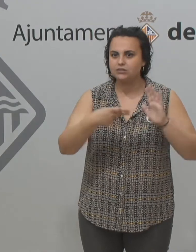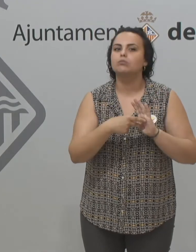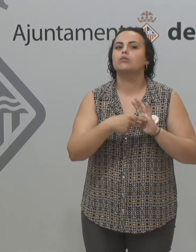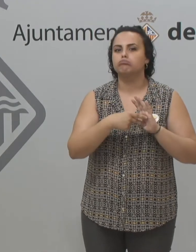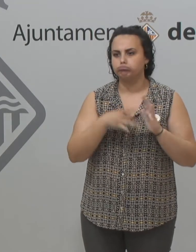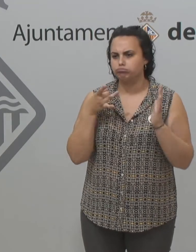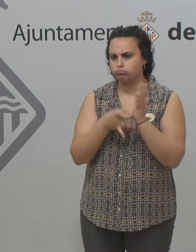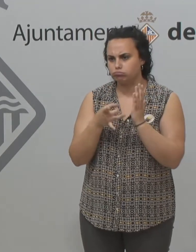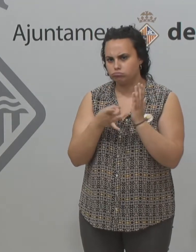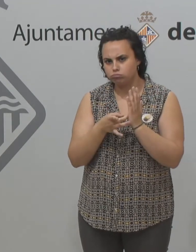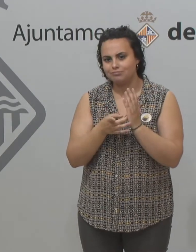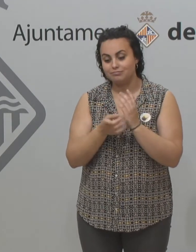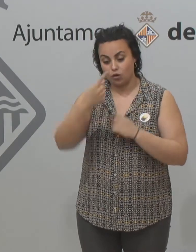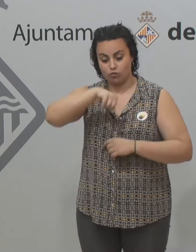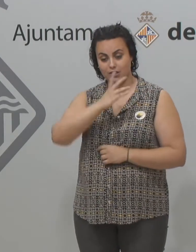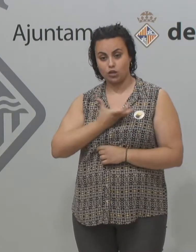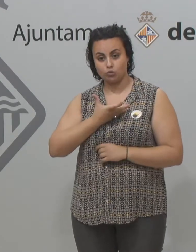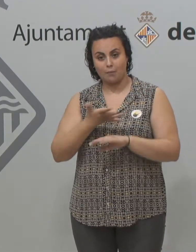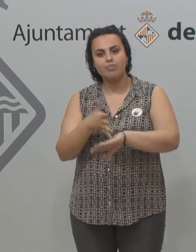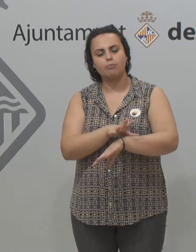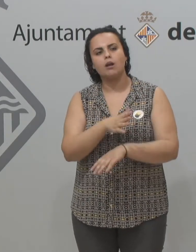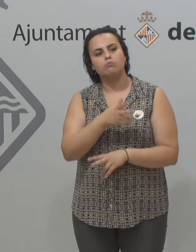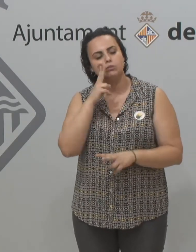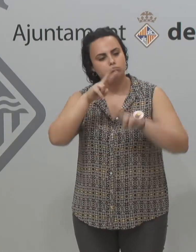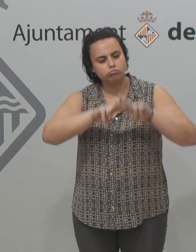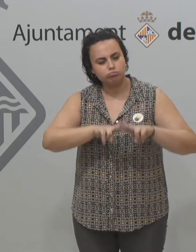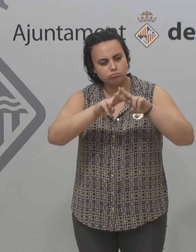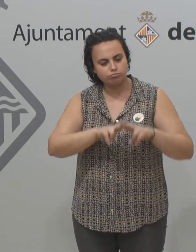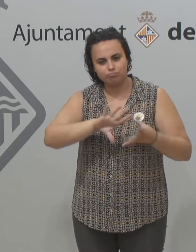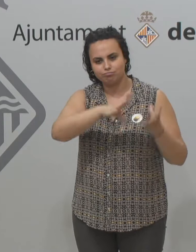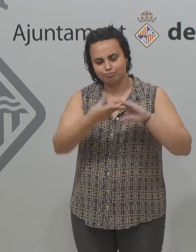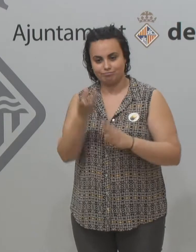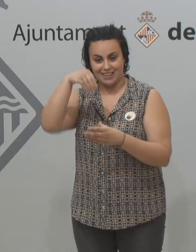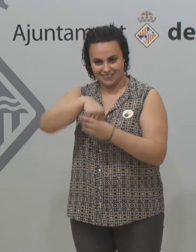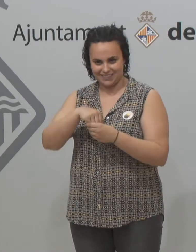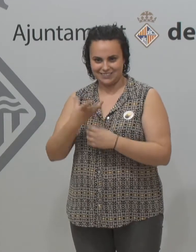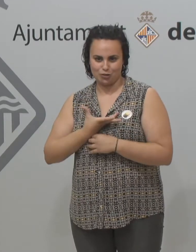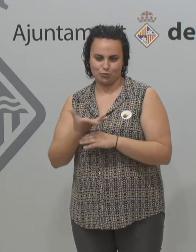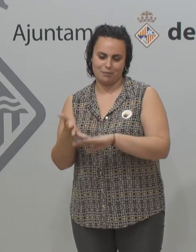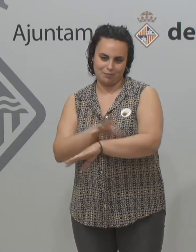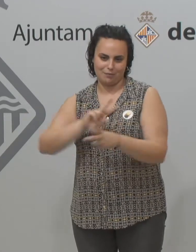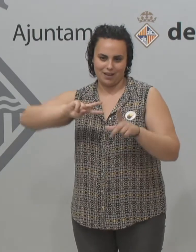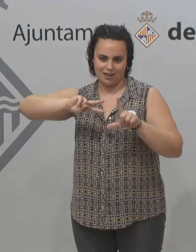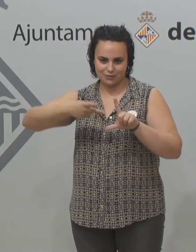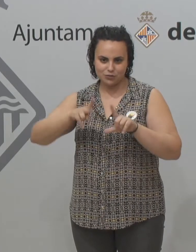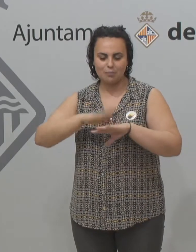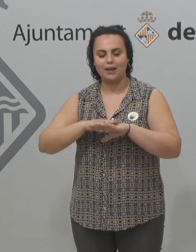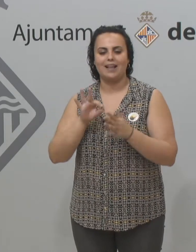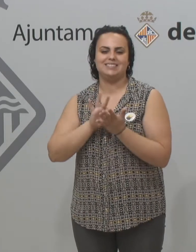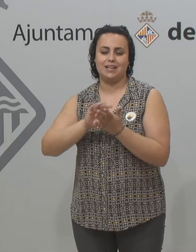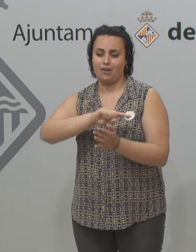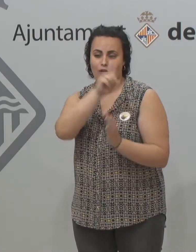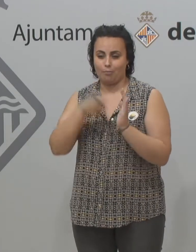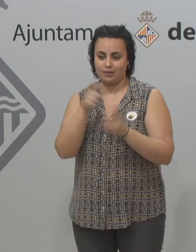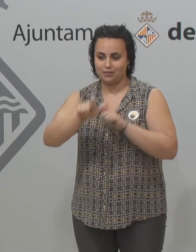bé i que nosaltres a l'Ajuntament de Palma volem estudiar com posar-ho en marxa per poder donar un servei encara molt més complet als nostres usuaris i